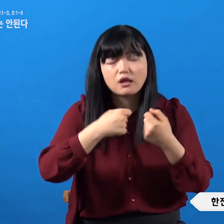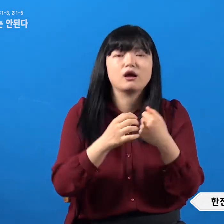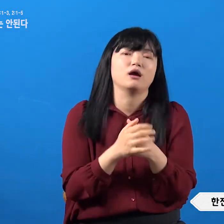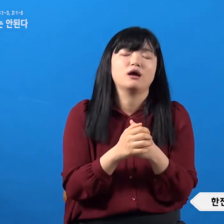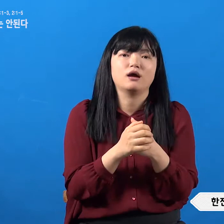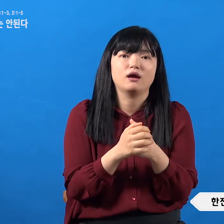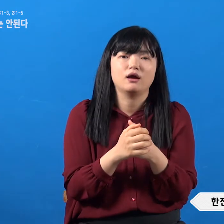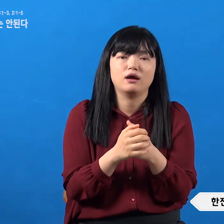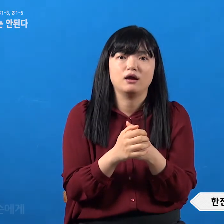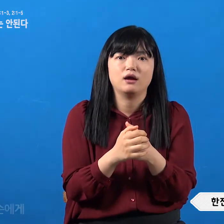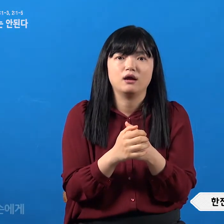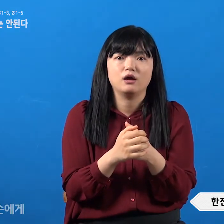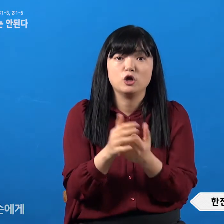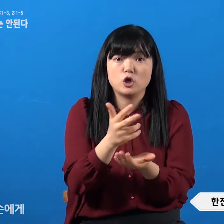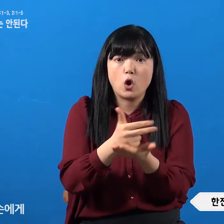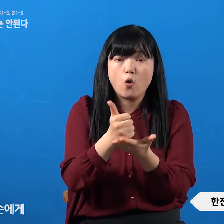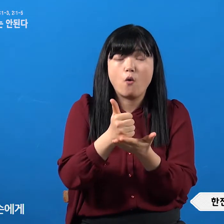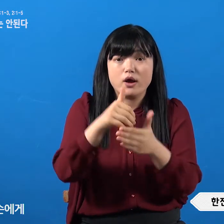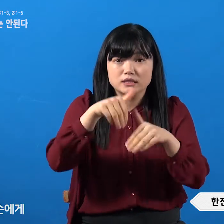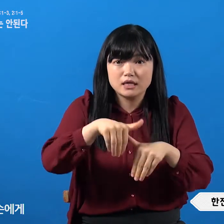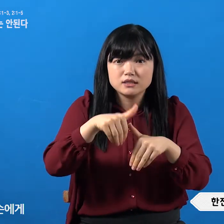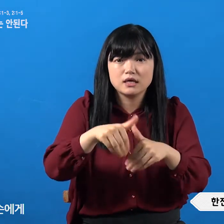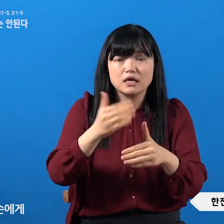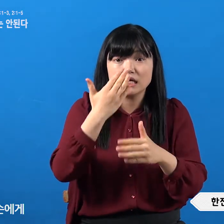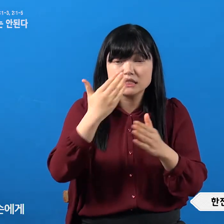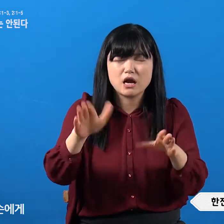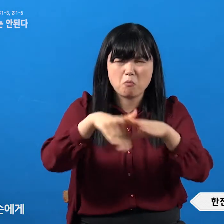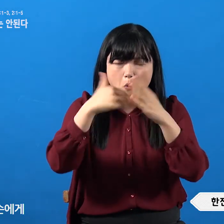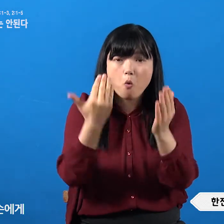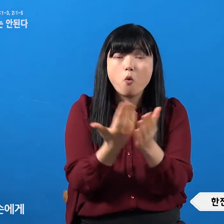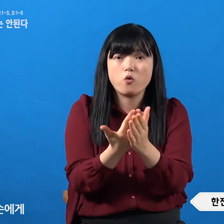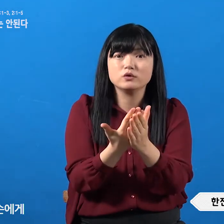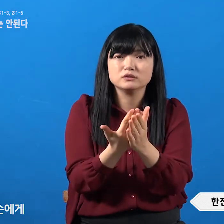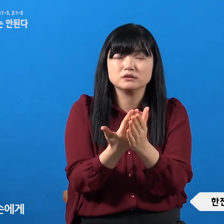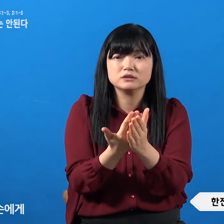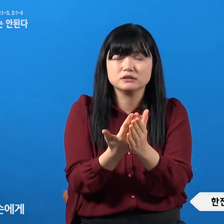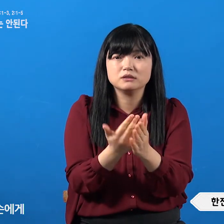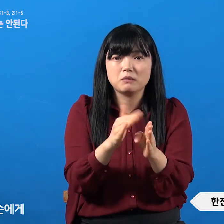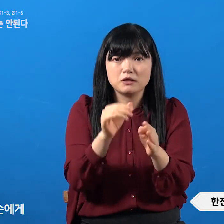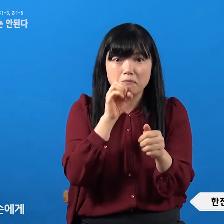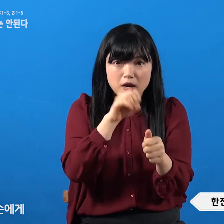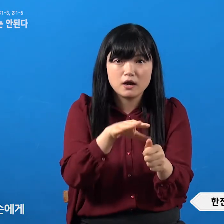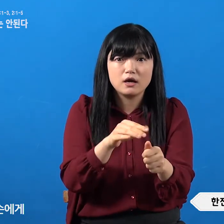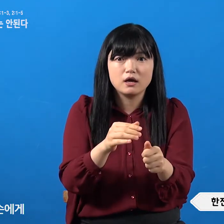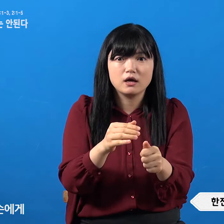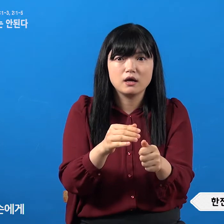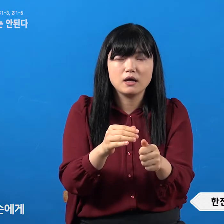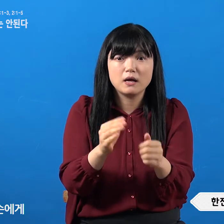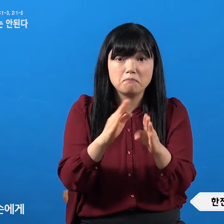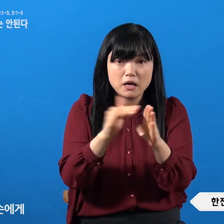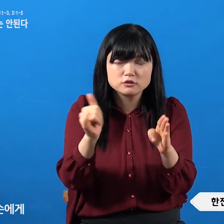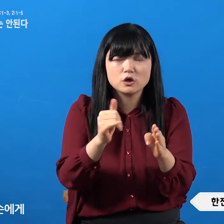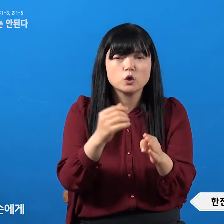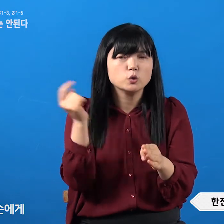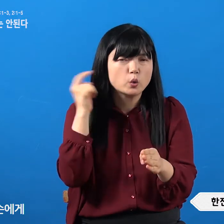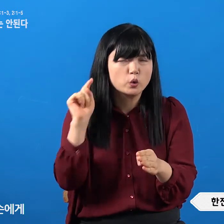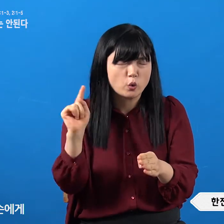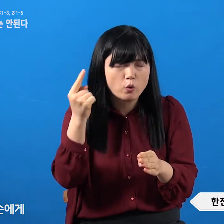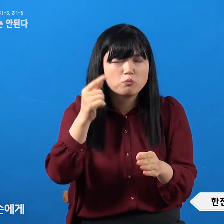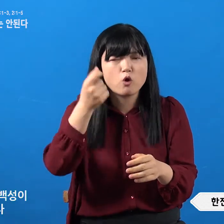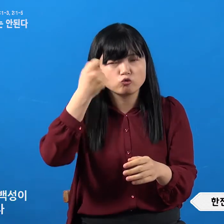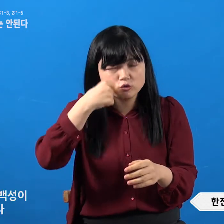4절부터 보면, 여호와의 사자가 이스라엘 모든 자손에게 이 말씀을 이르매 백성이 소리를 높여